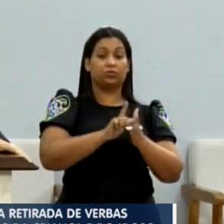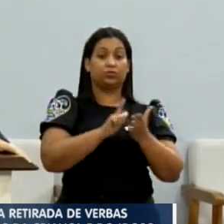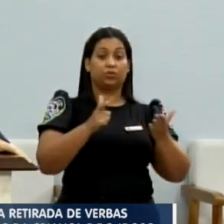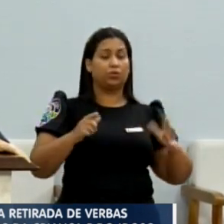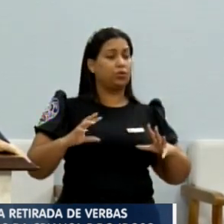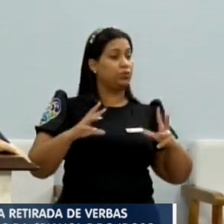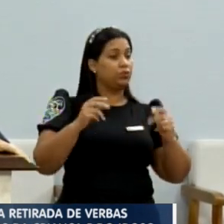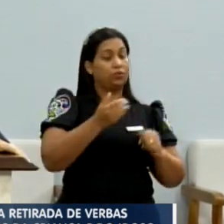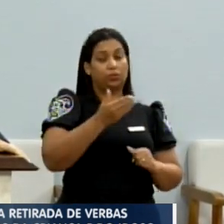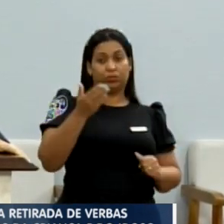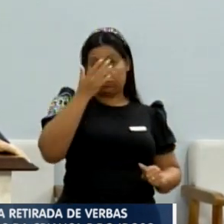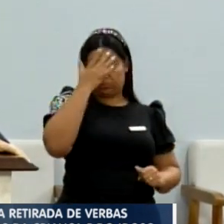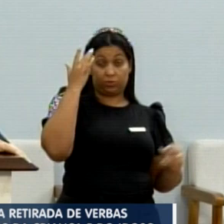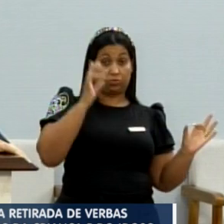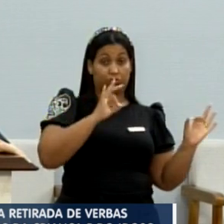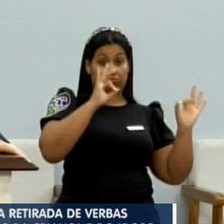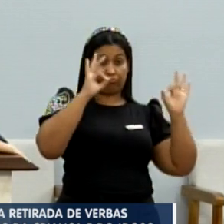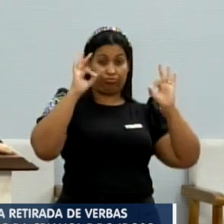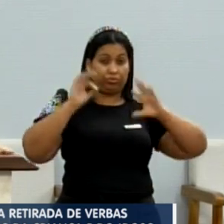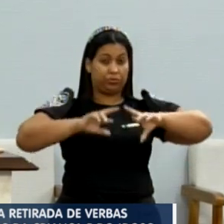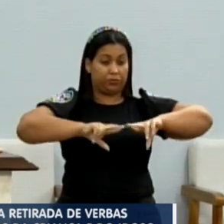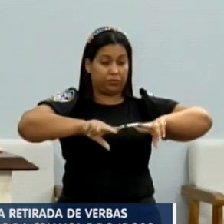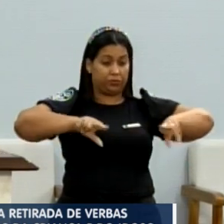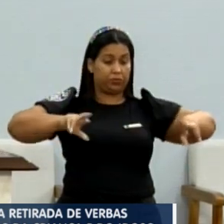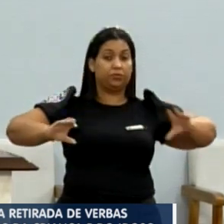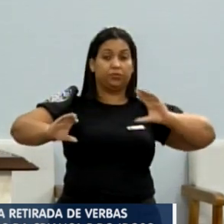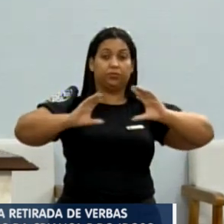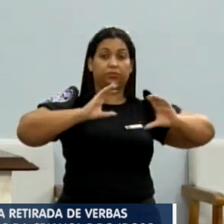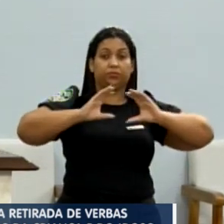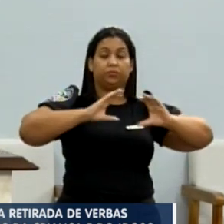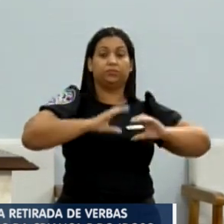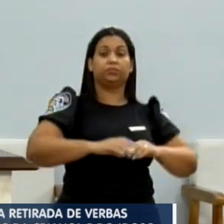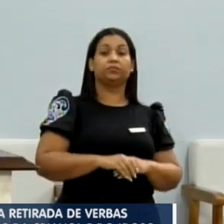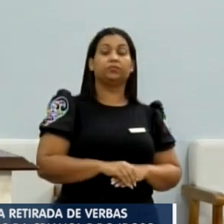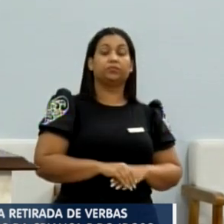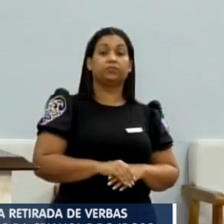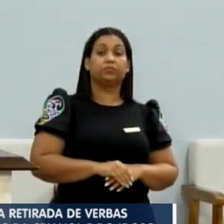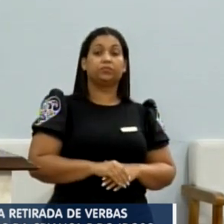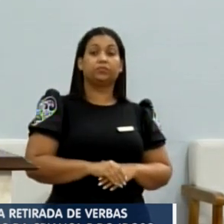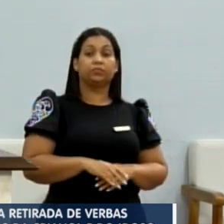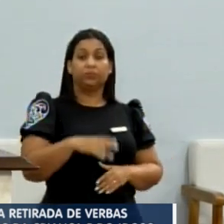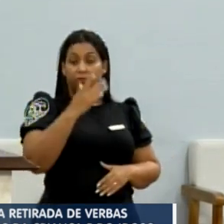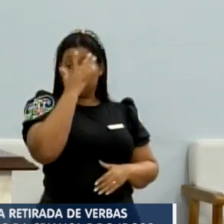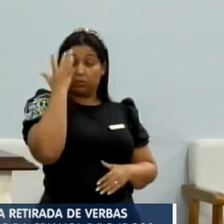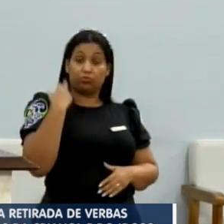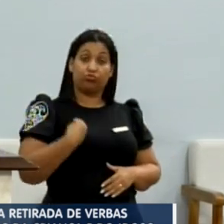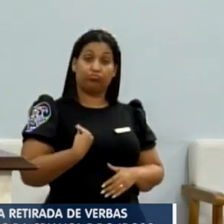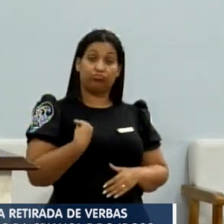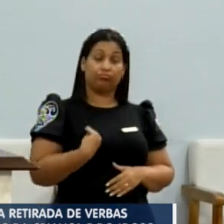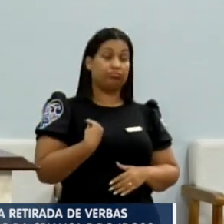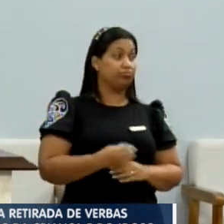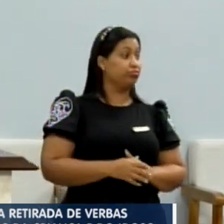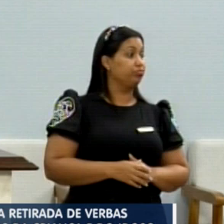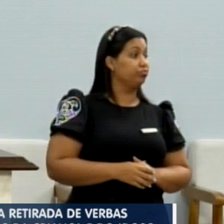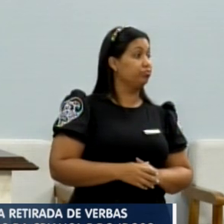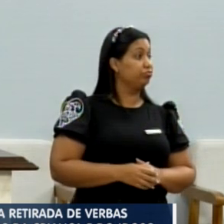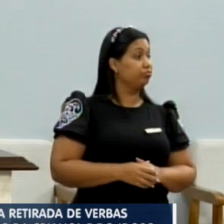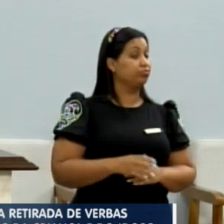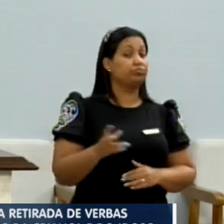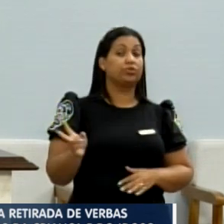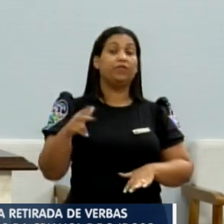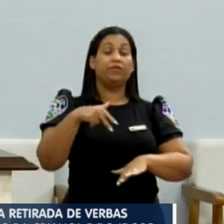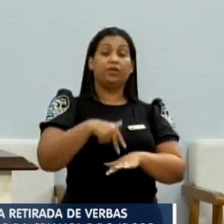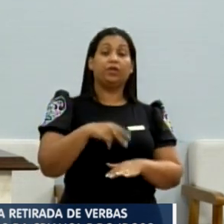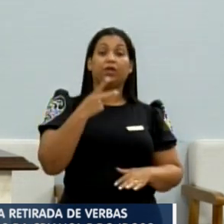todos que nos acompanham pelos mais variados meios de comunicação Público aqui presente venho aqui vou